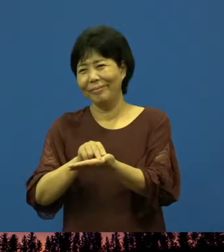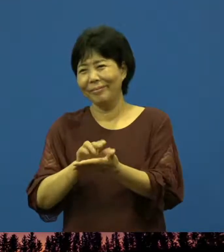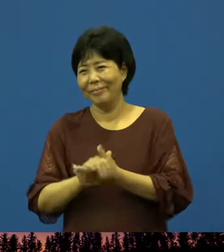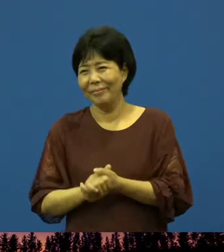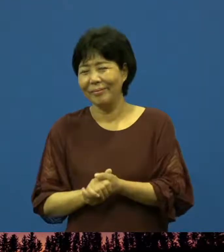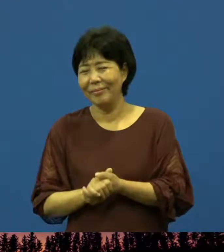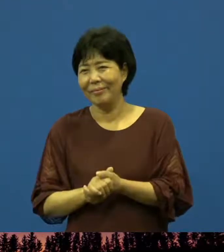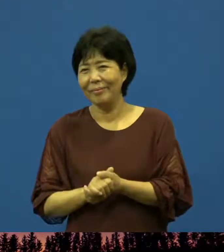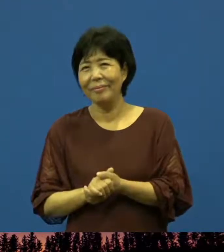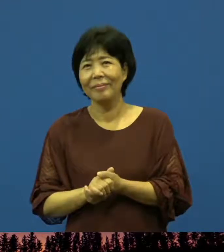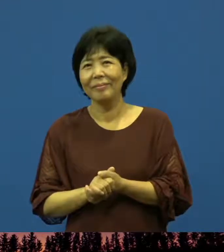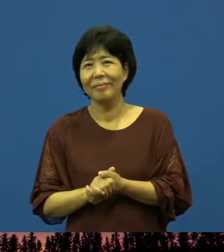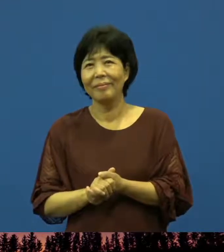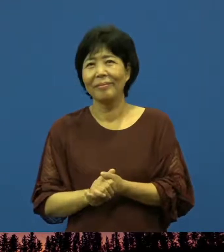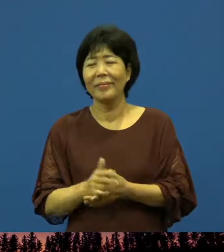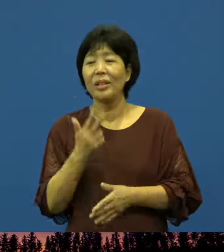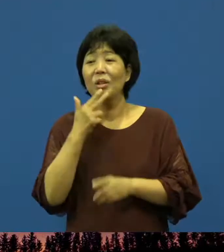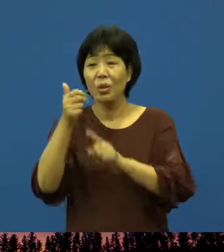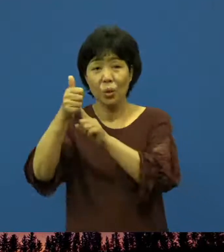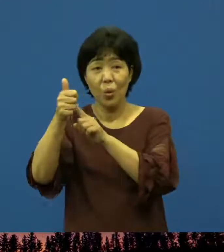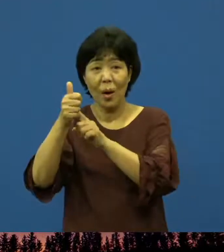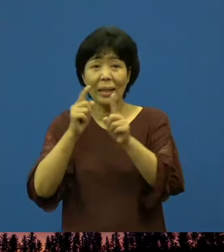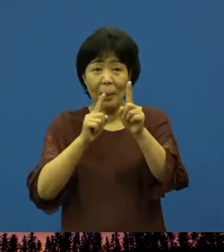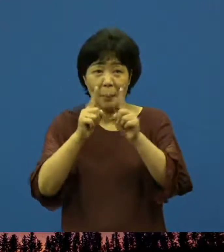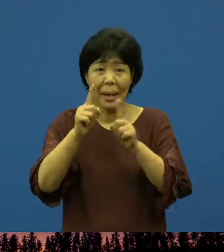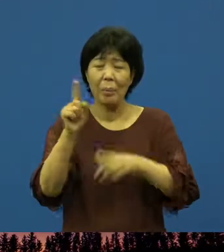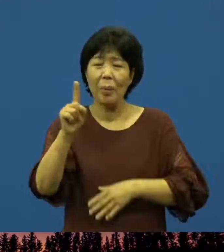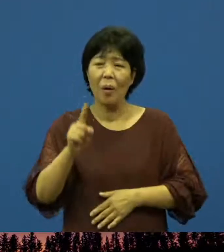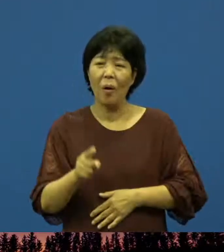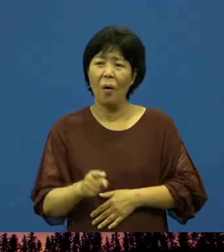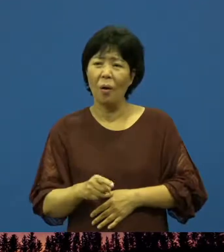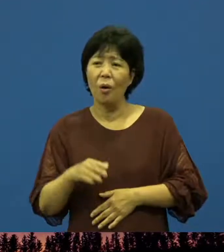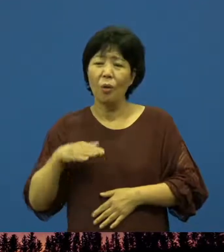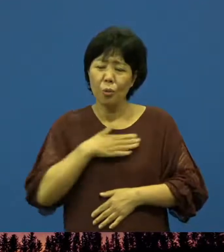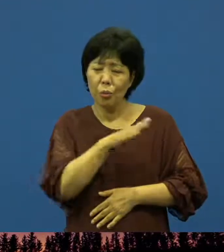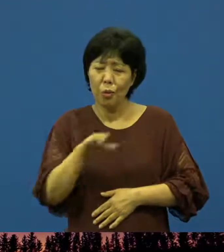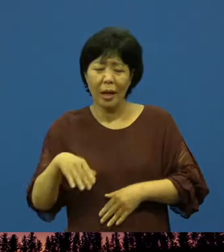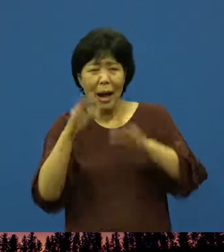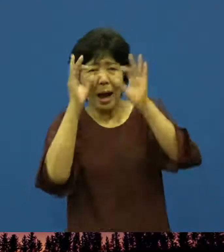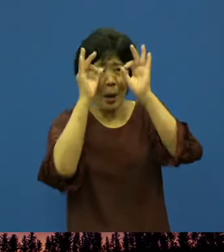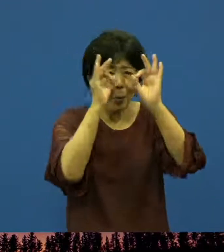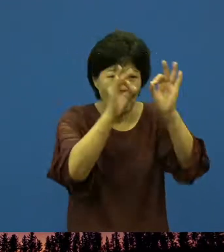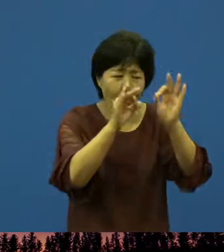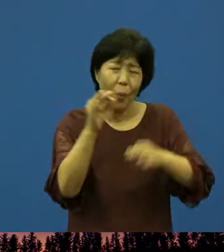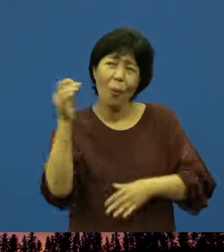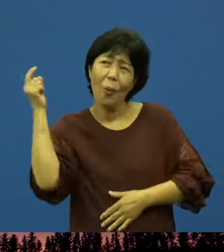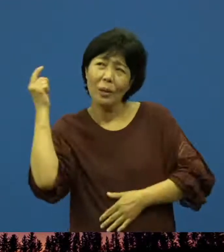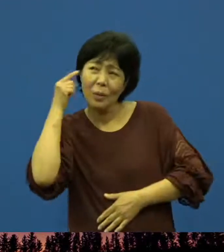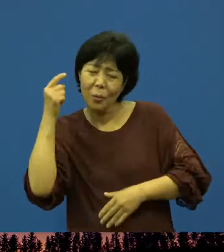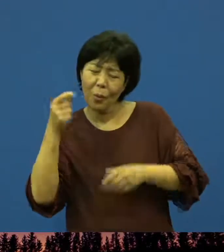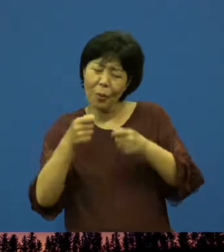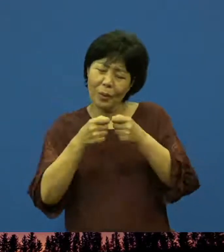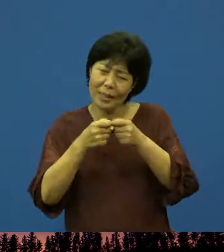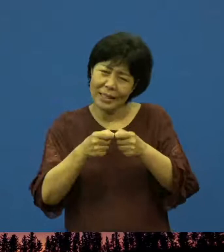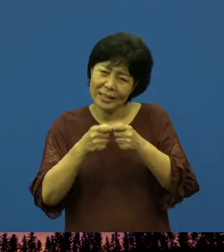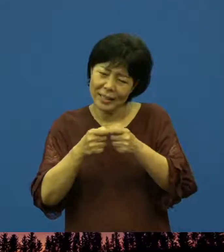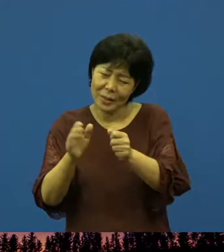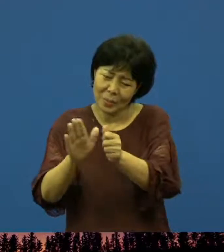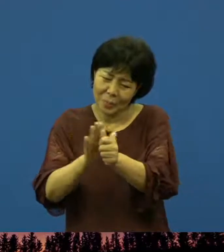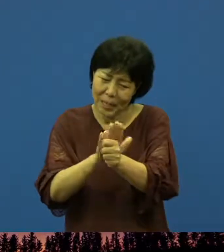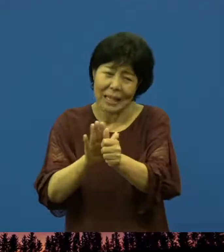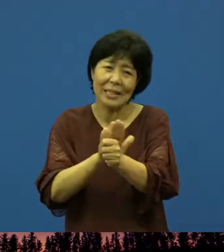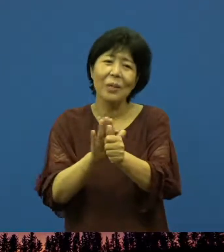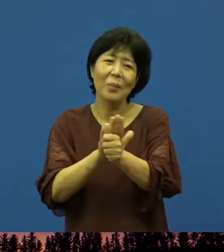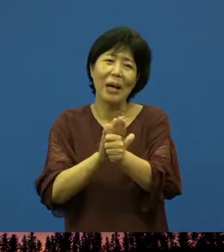여러분, 요한이 오늘 우리에게 들려주는 메시지는 무엇입니까? 우리가 들은 바요, 눈으로 본 바요, 자세히 보고 우리의 손으로 만진